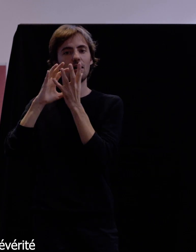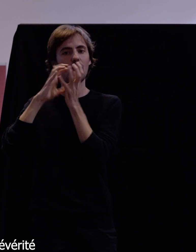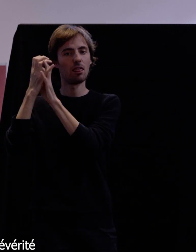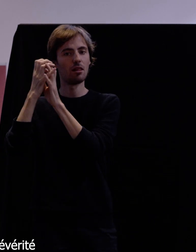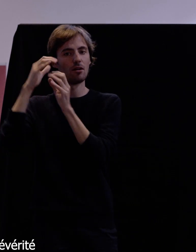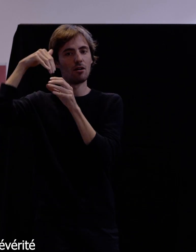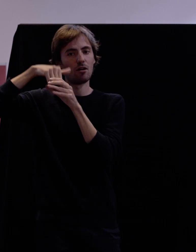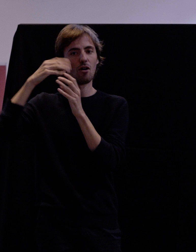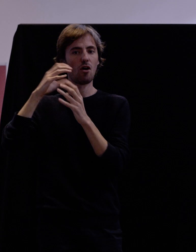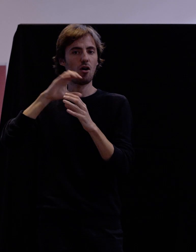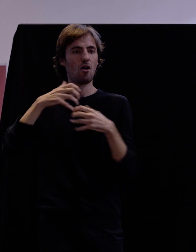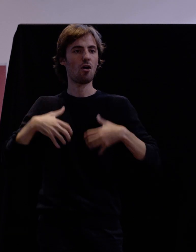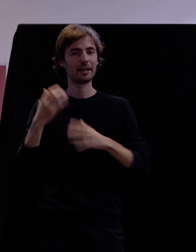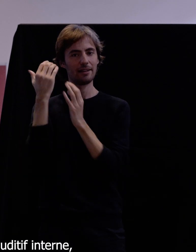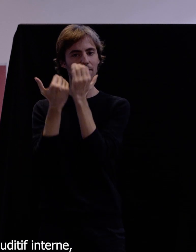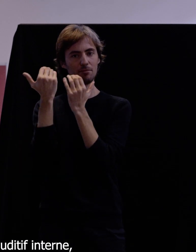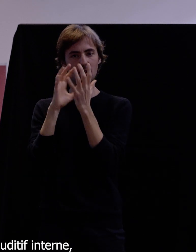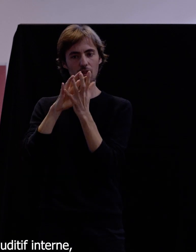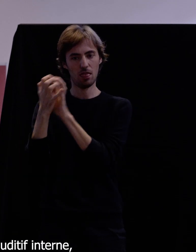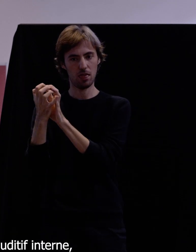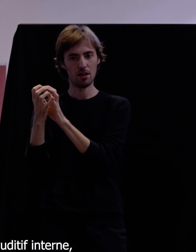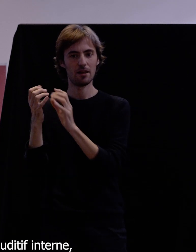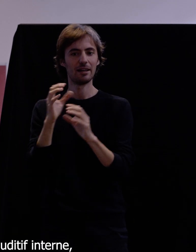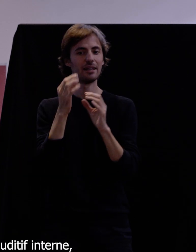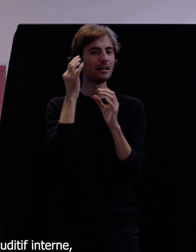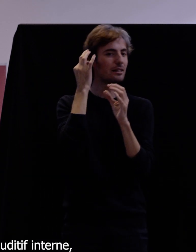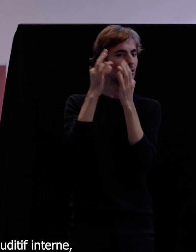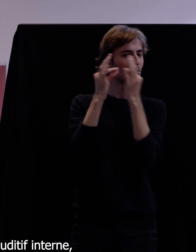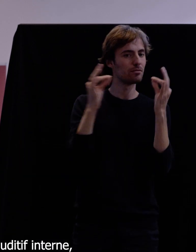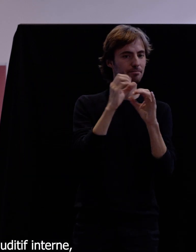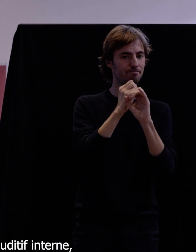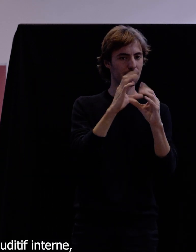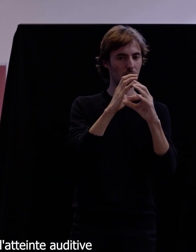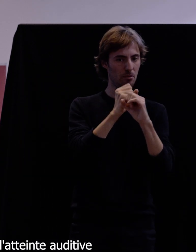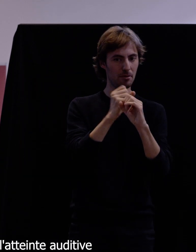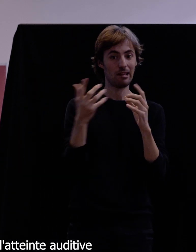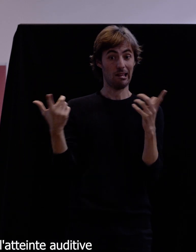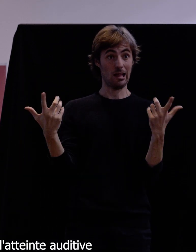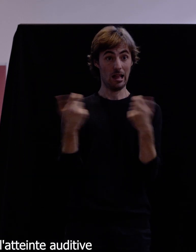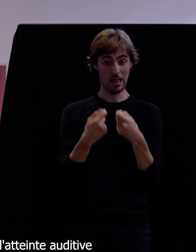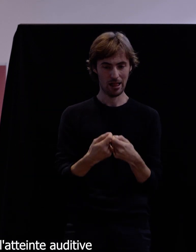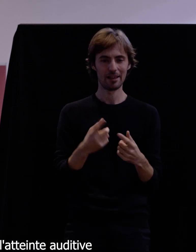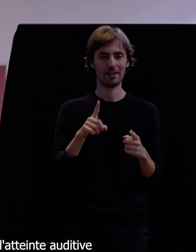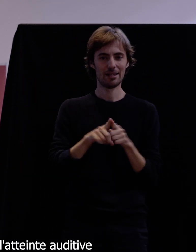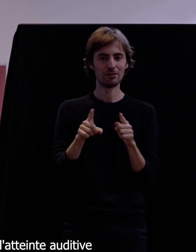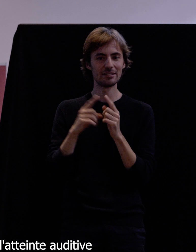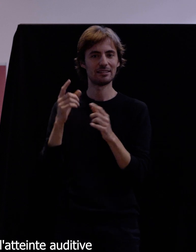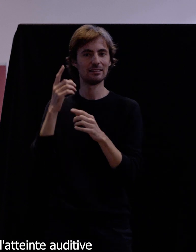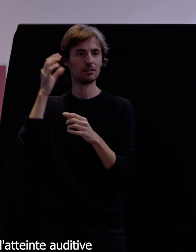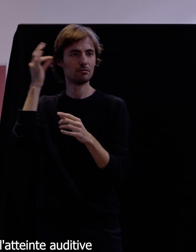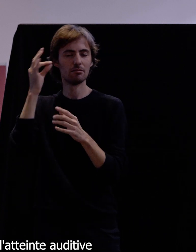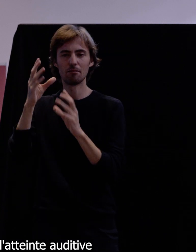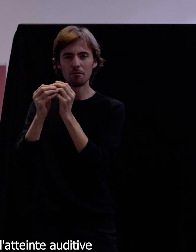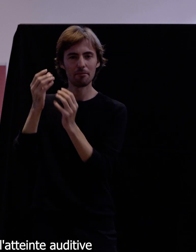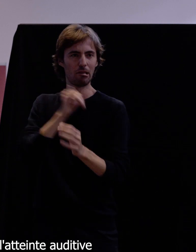de l'organe vestibulaire et du diamètre auditif interne, et qu'il y avait une corrélation entre la sévérité de l'atteinte auditive et du